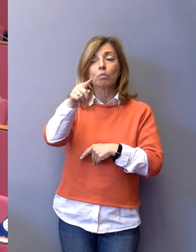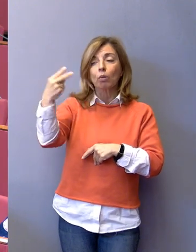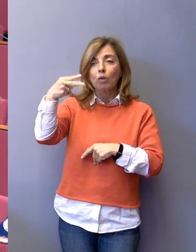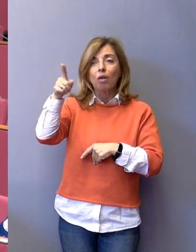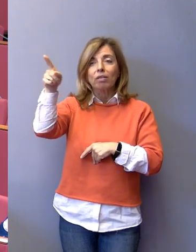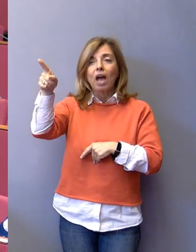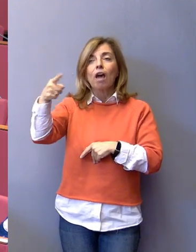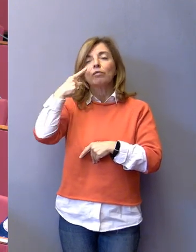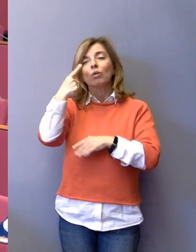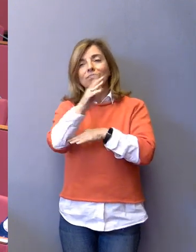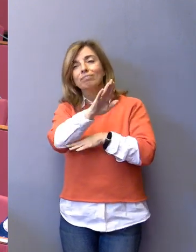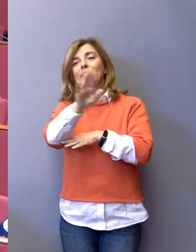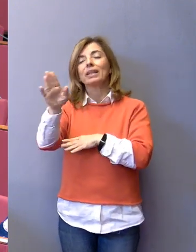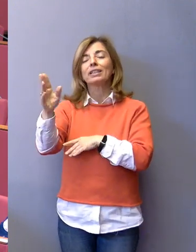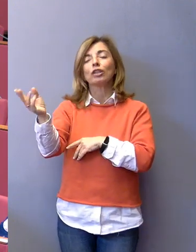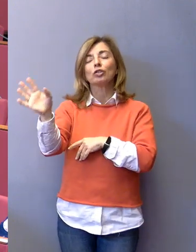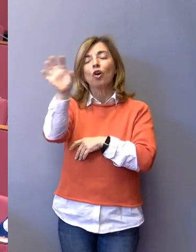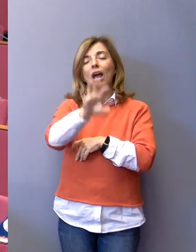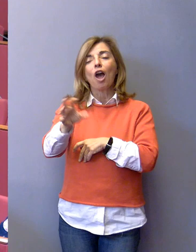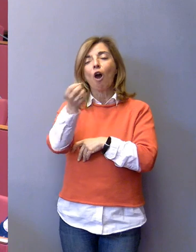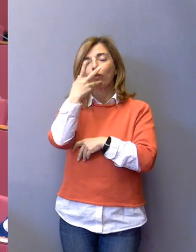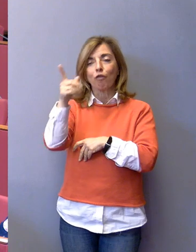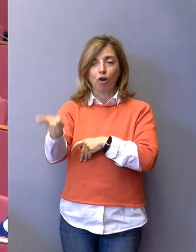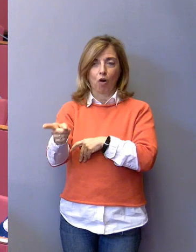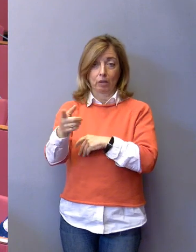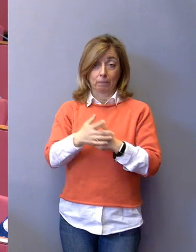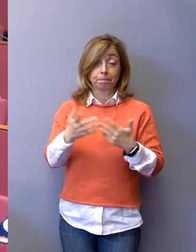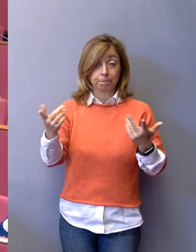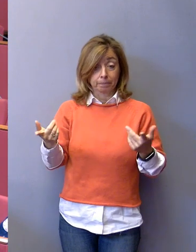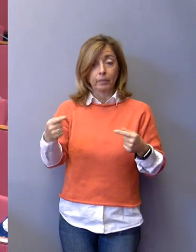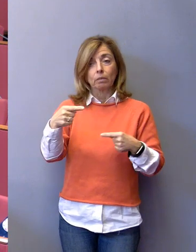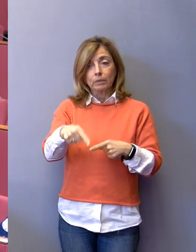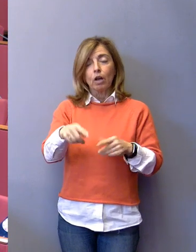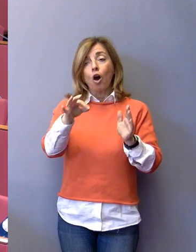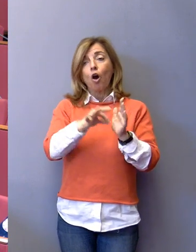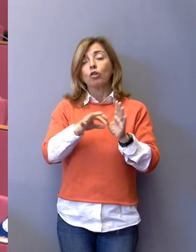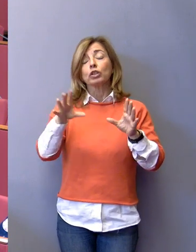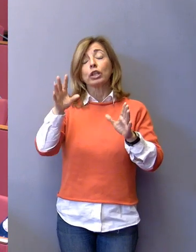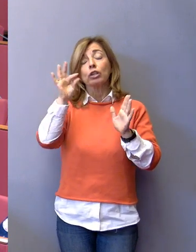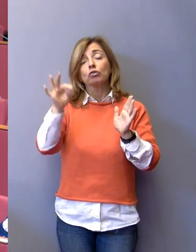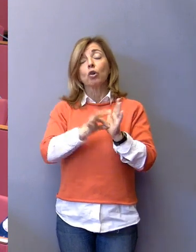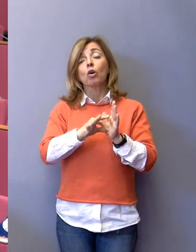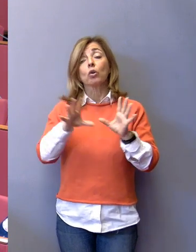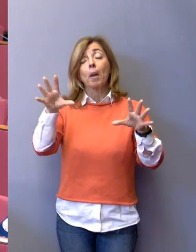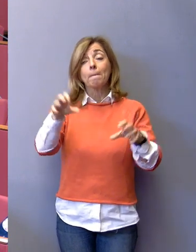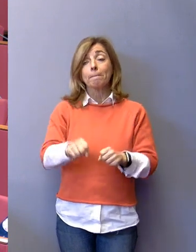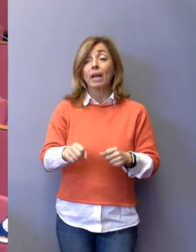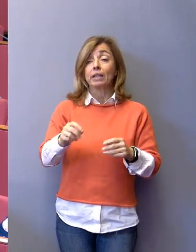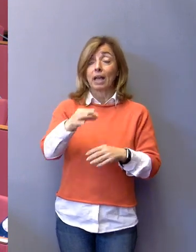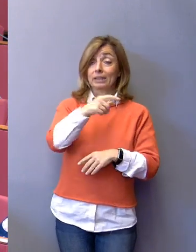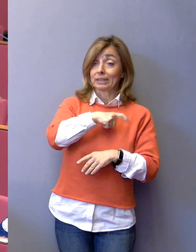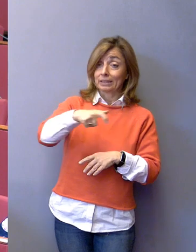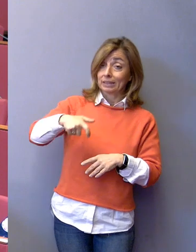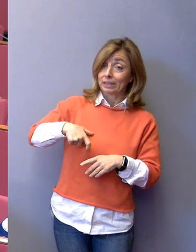impegna e poi il sindaco e la giunta questo ordine del giorno Dunque ascomputare questo